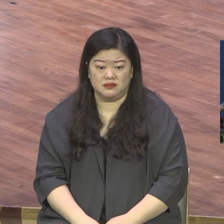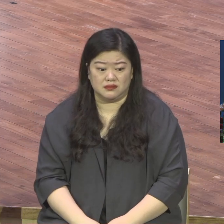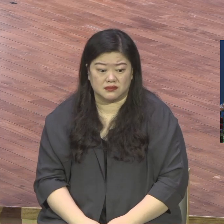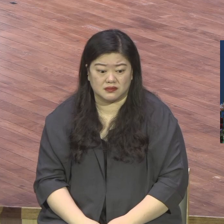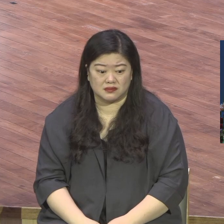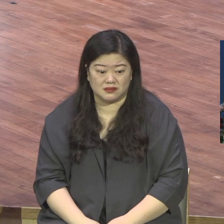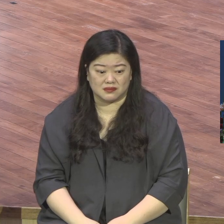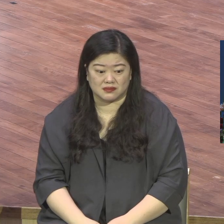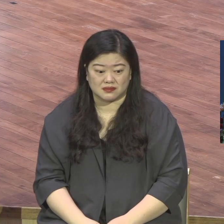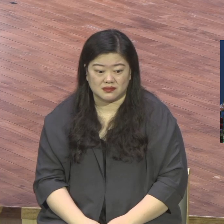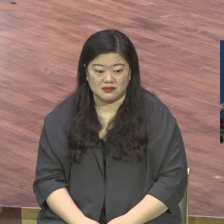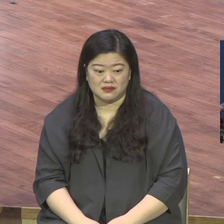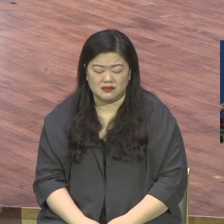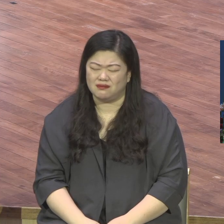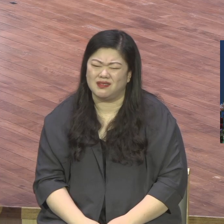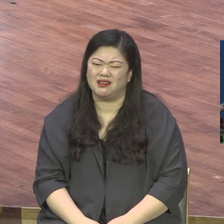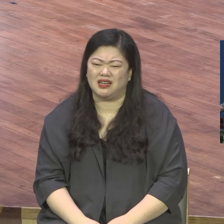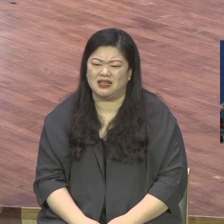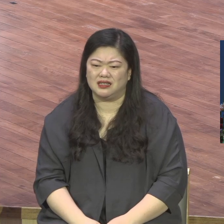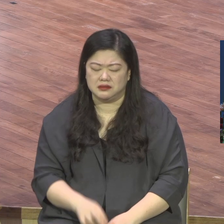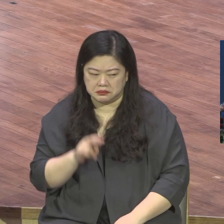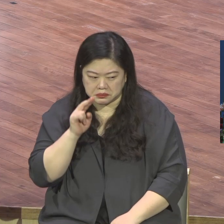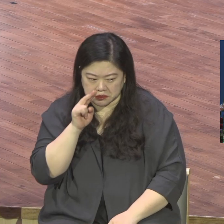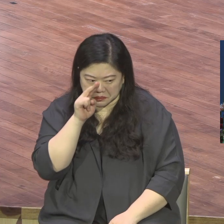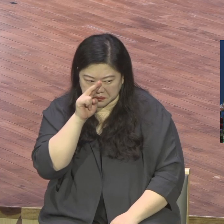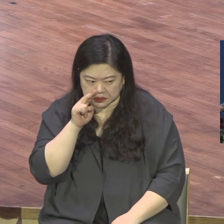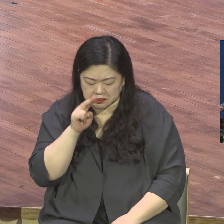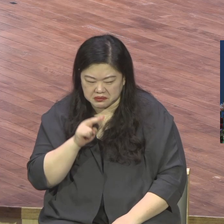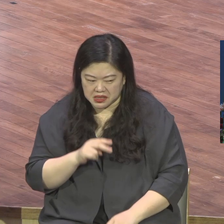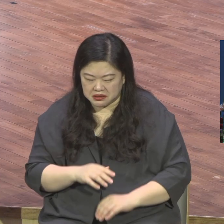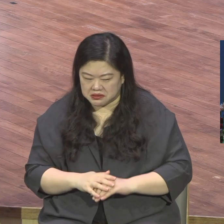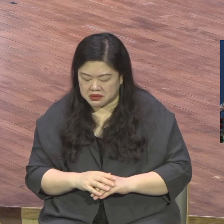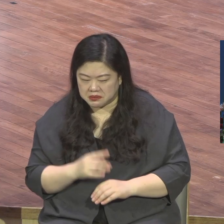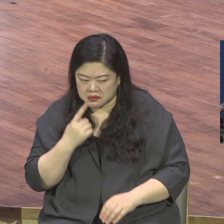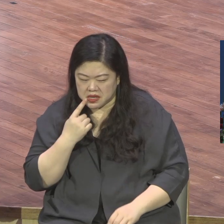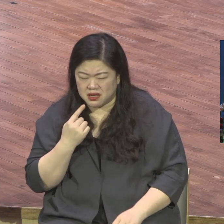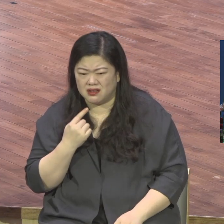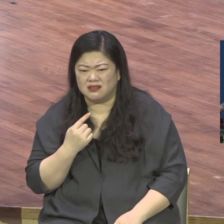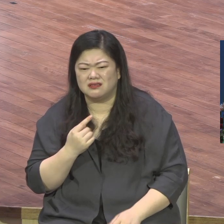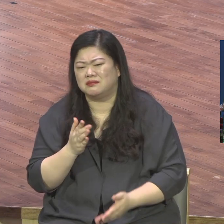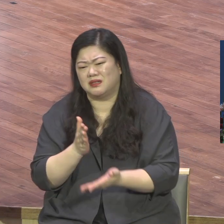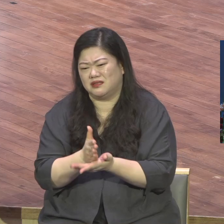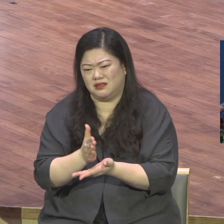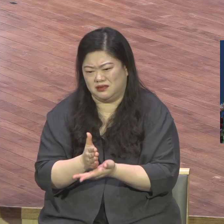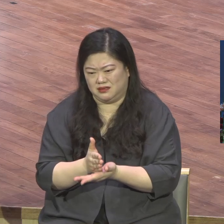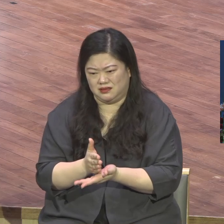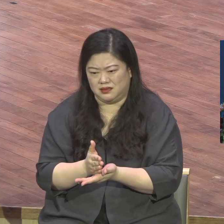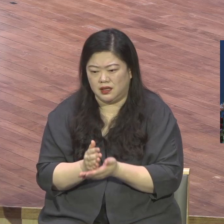이런 세상 문화와 다른 삶을 살아야 돼요. 자기 중심으로 사는 장세 3장 문화가 아니고